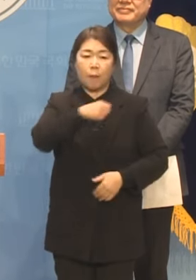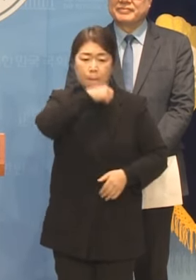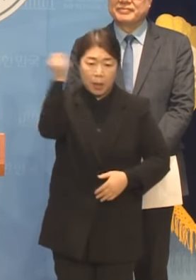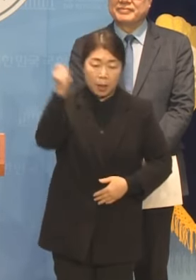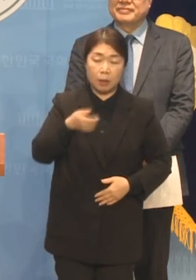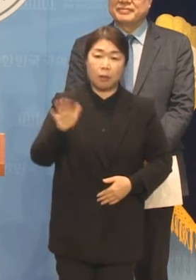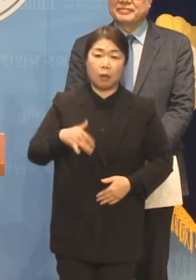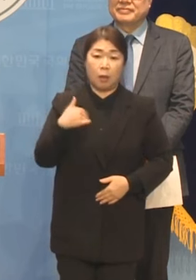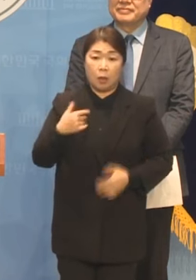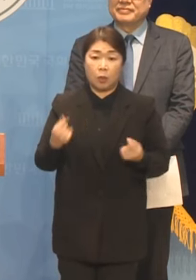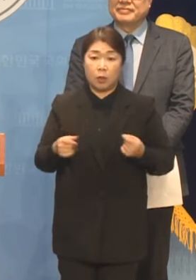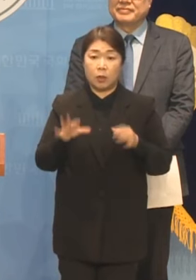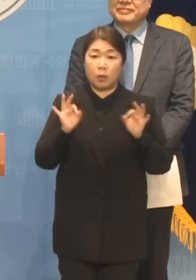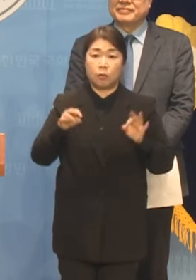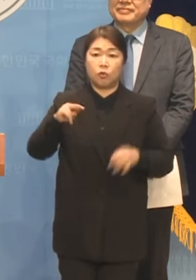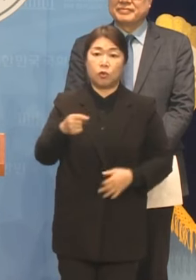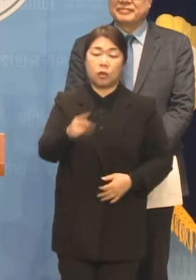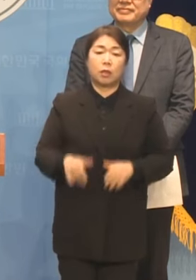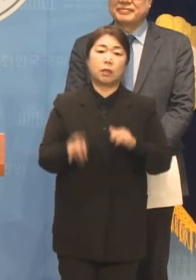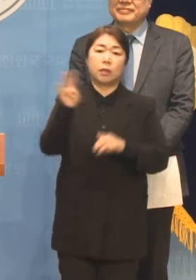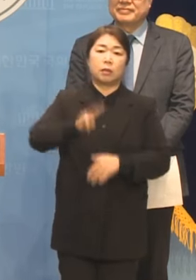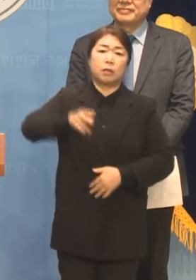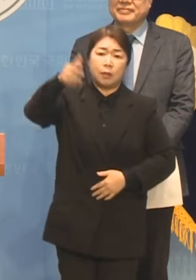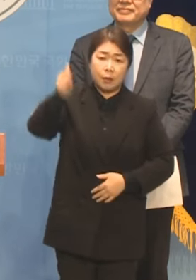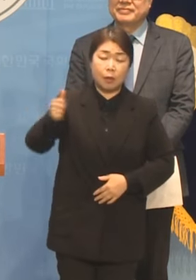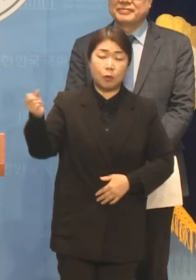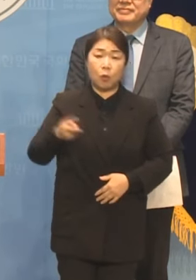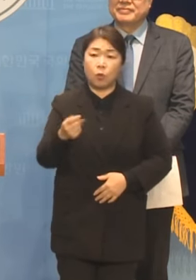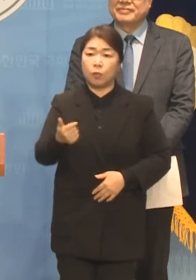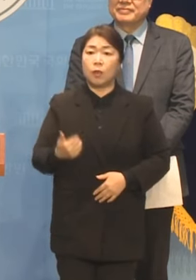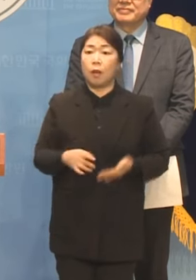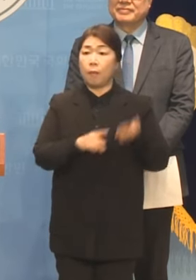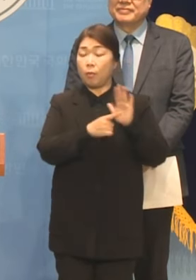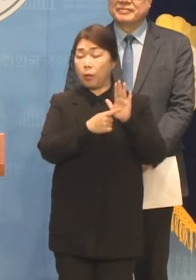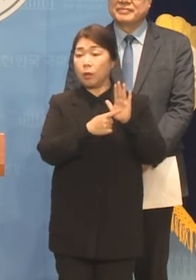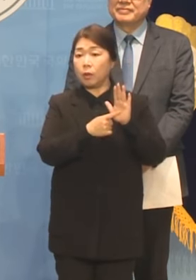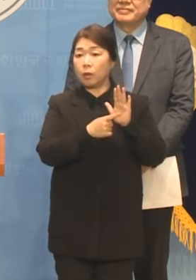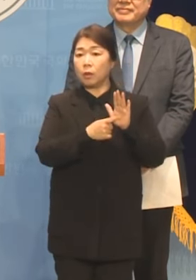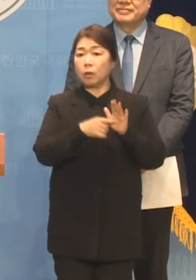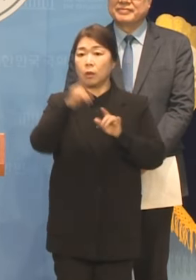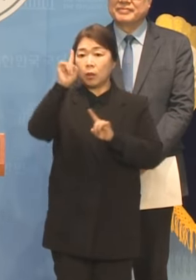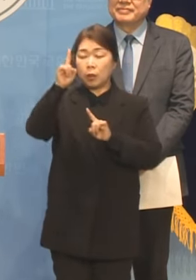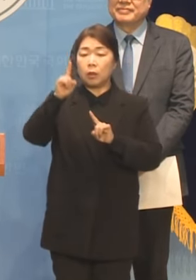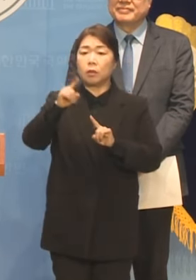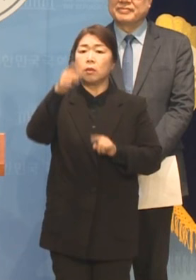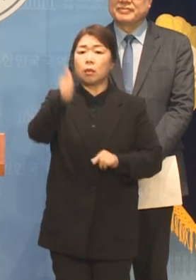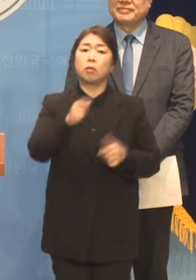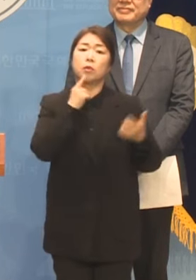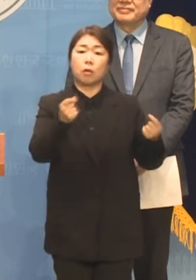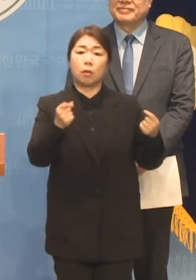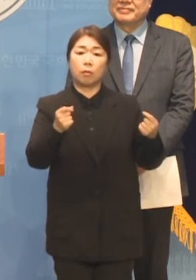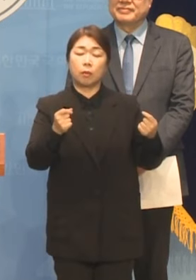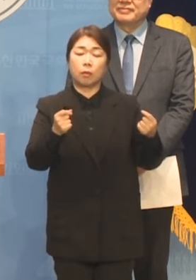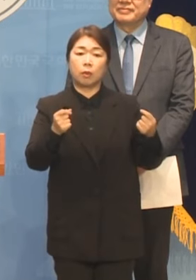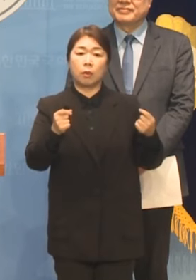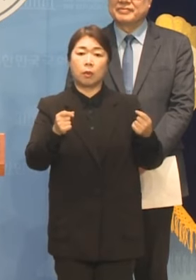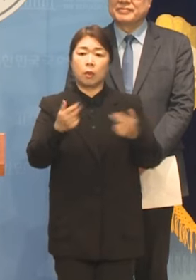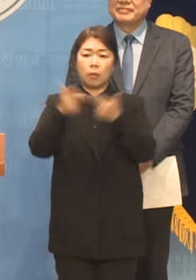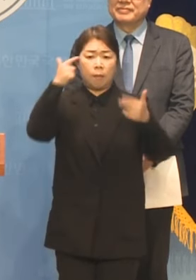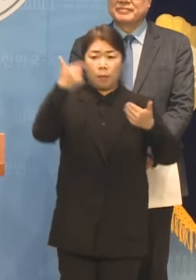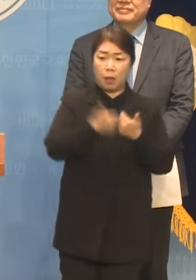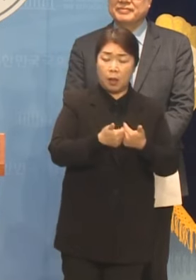전화 김식 김윤식 전 시흥 시장이나 또 조금 있다 발표할 이규 전 시장님 같이 반명이거나